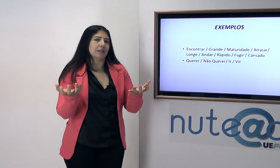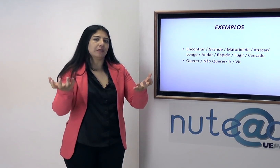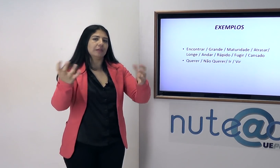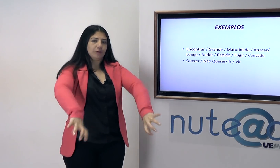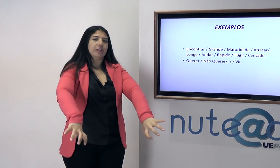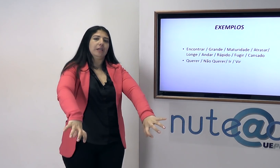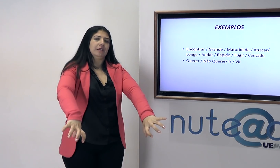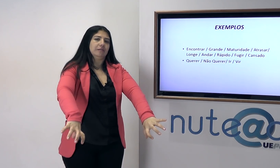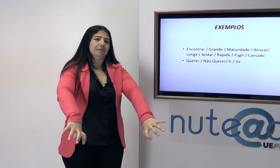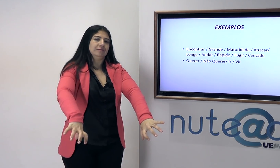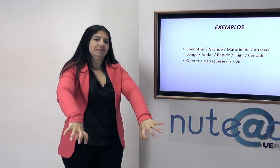não querer,